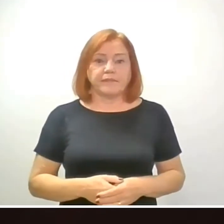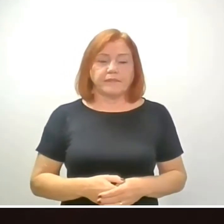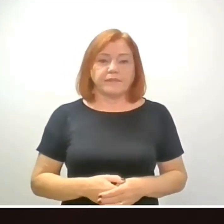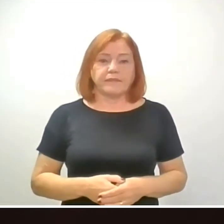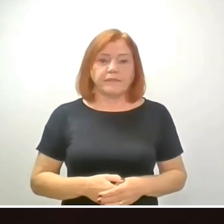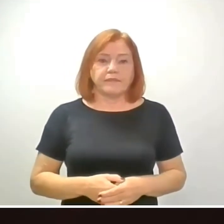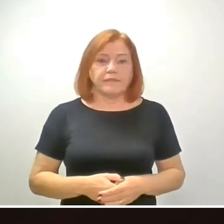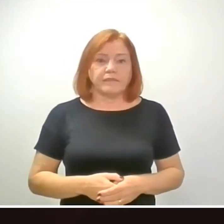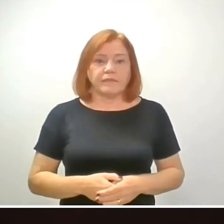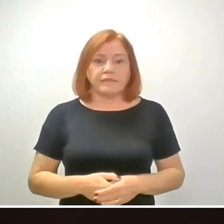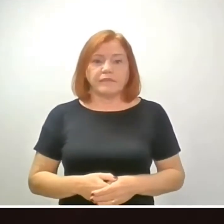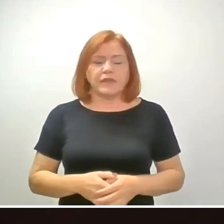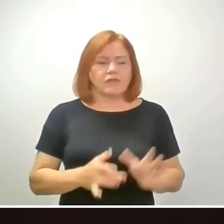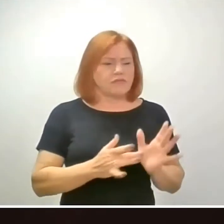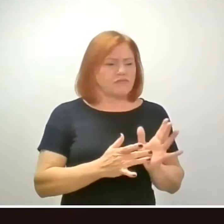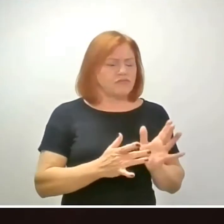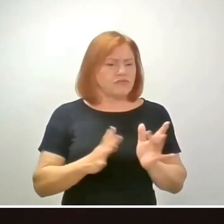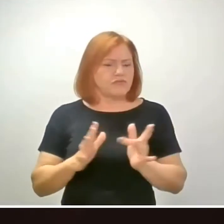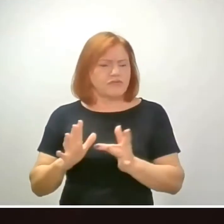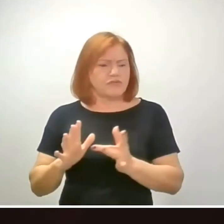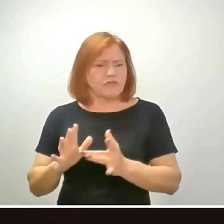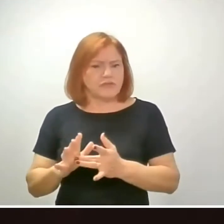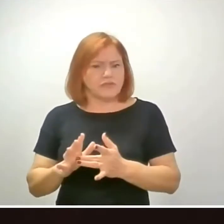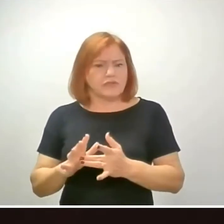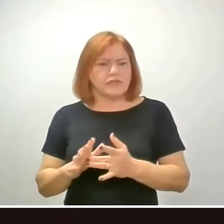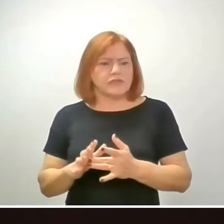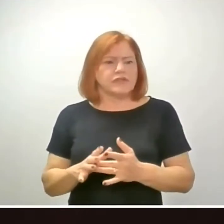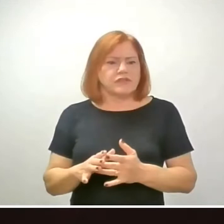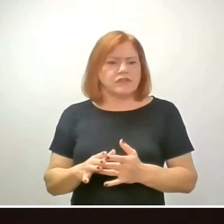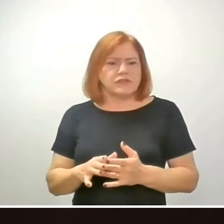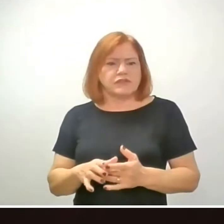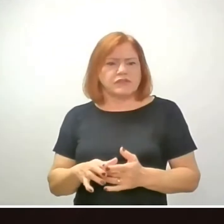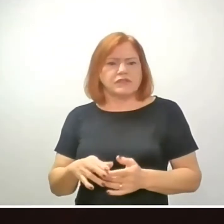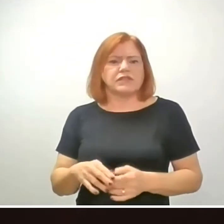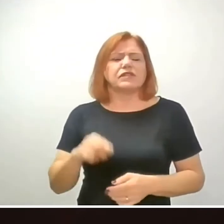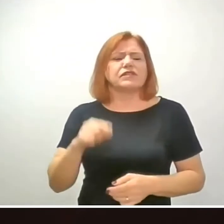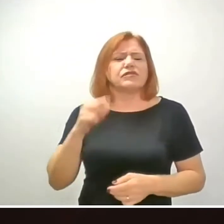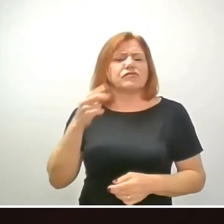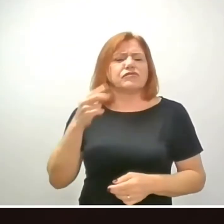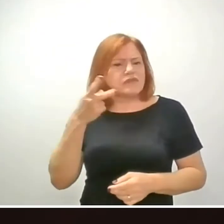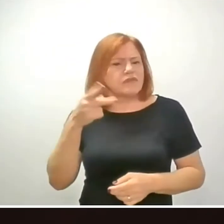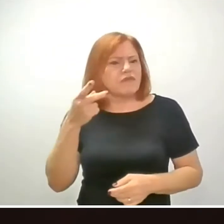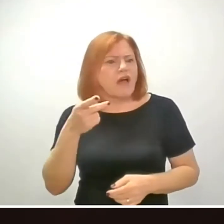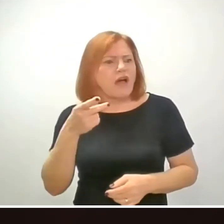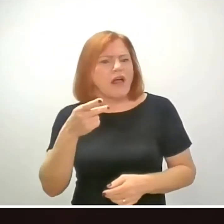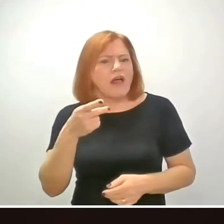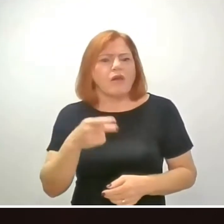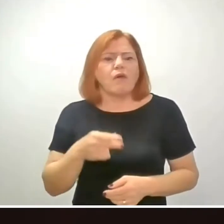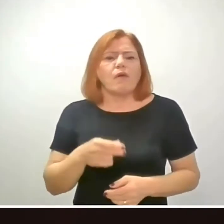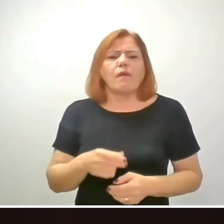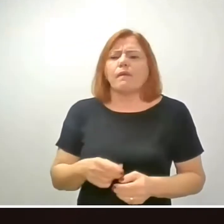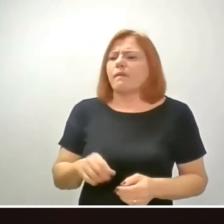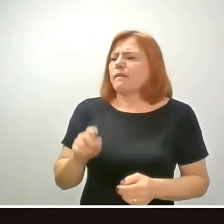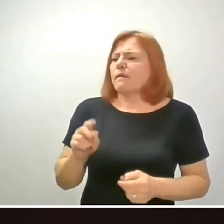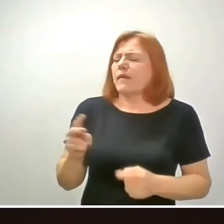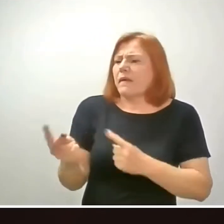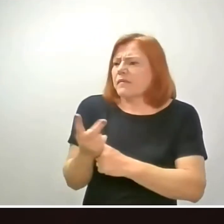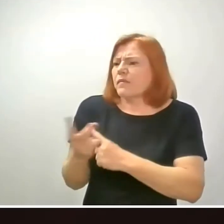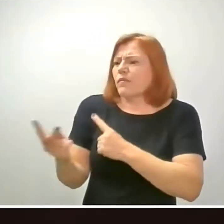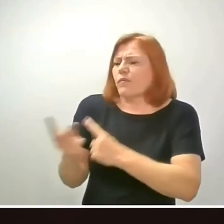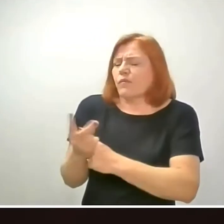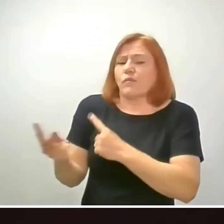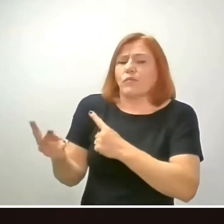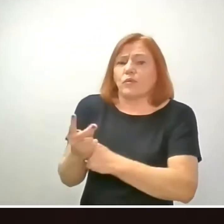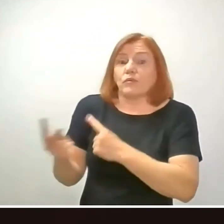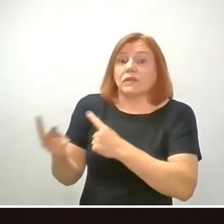Preveniu-os Jesus, dizendo: vede, guardai-vos do fermento dos fariseus e do fermento de Herodes.